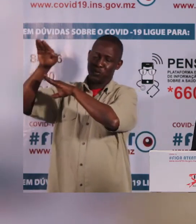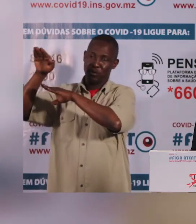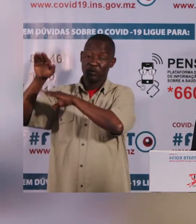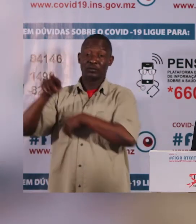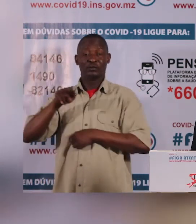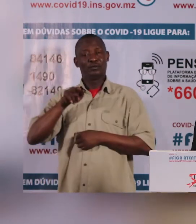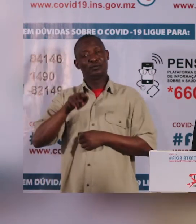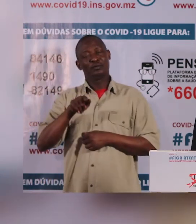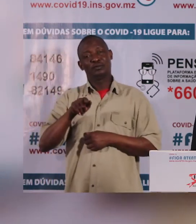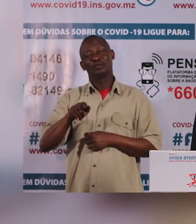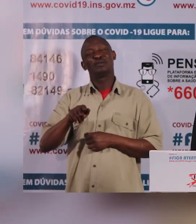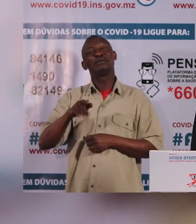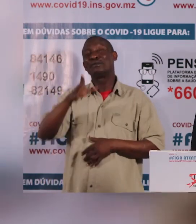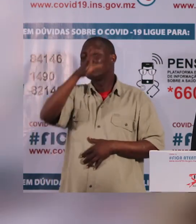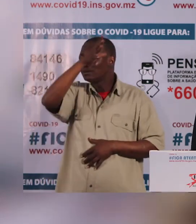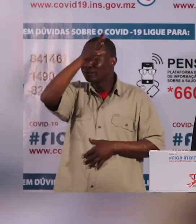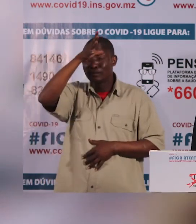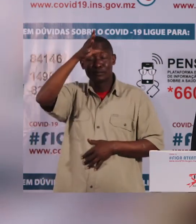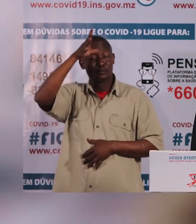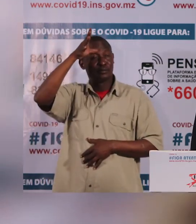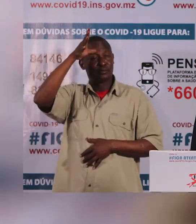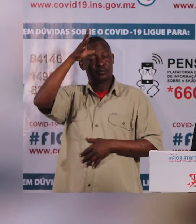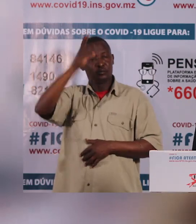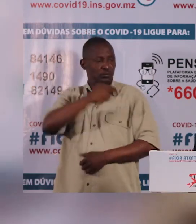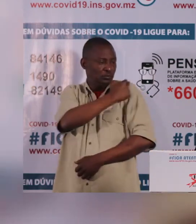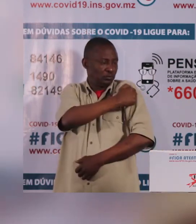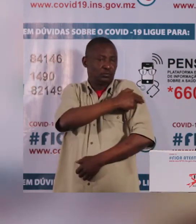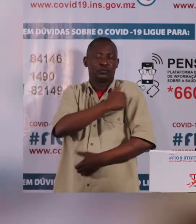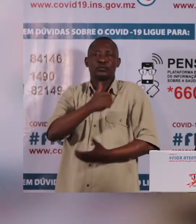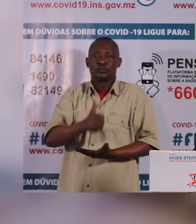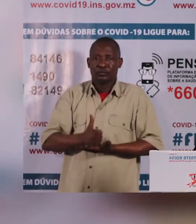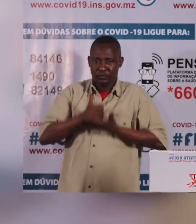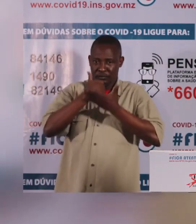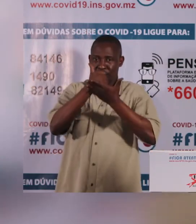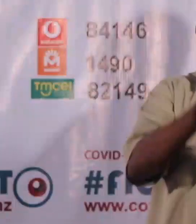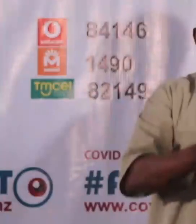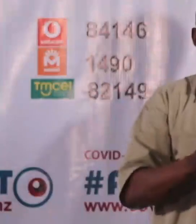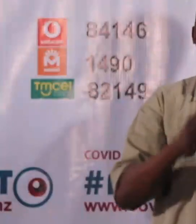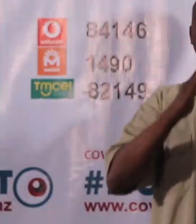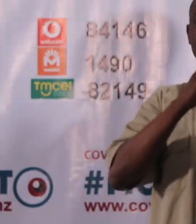aumento da complexidade da nossa resposta nacional. Muito obrigado pela atenção.